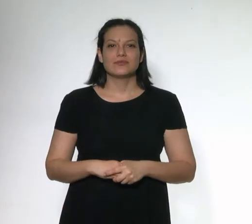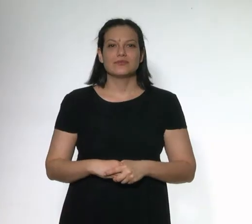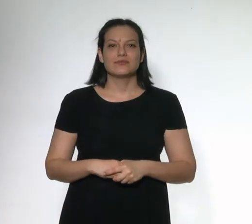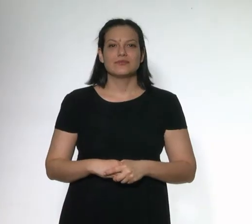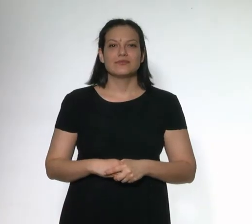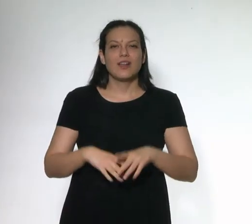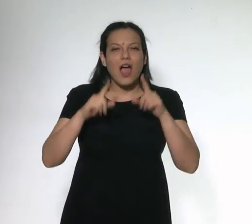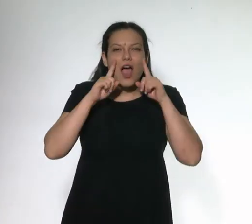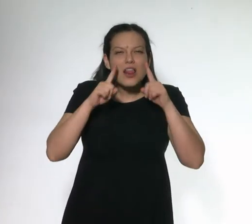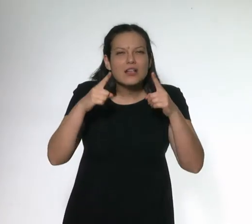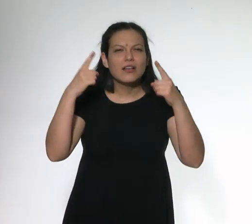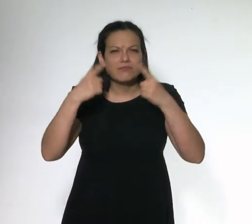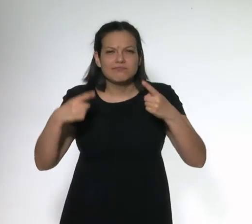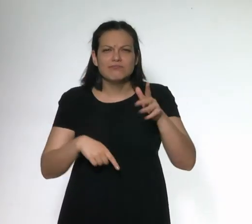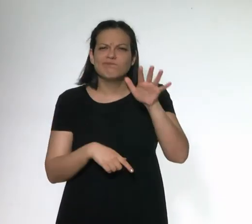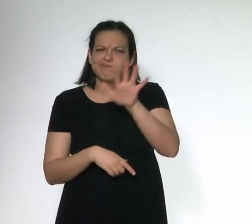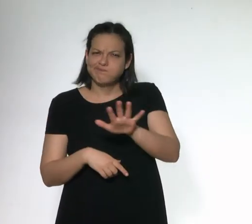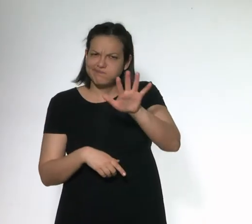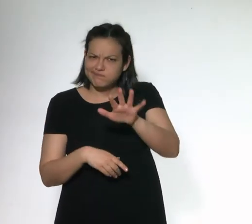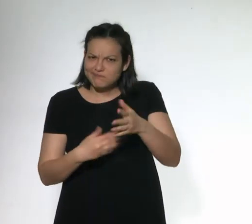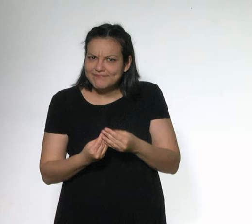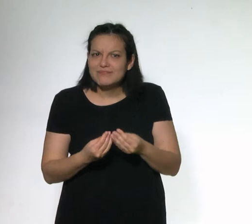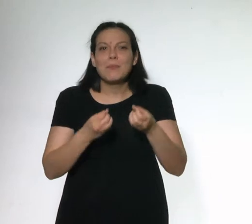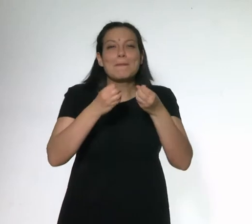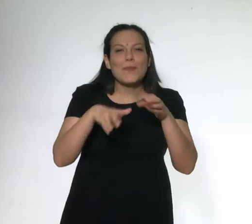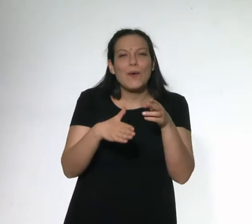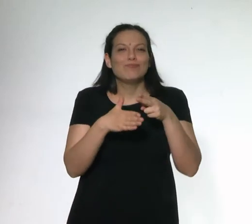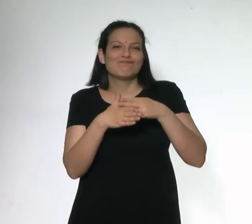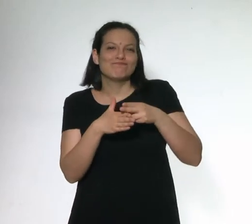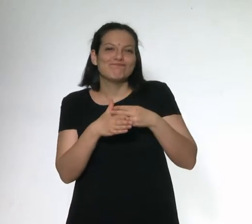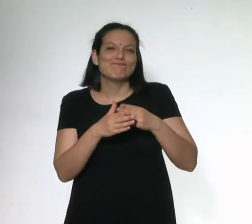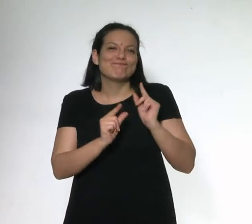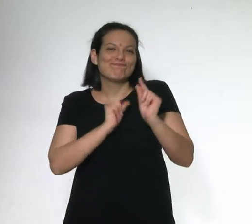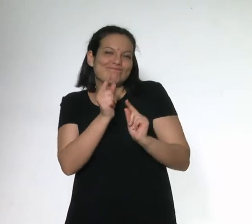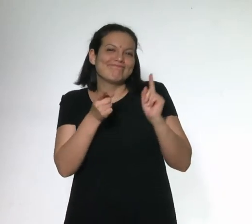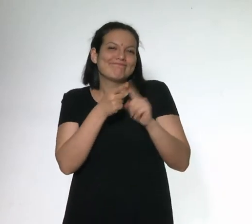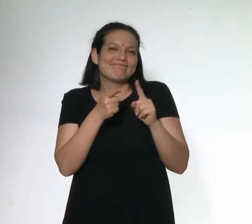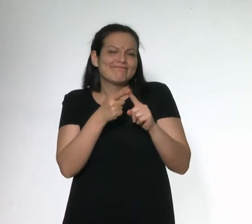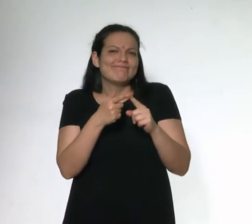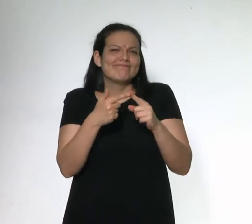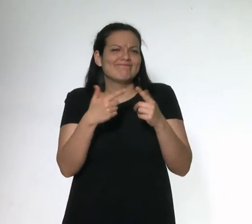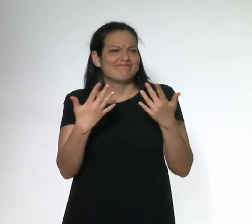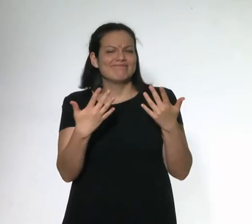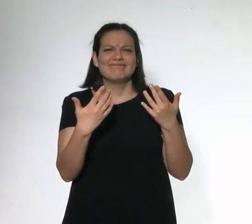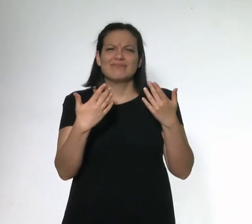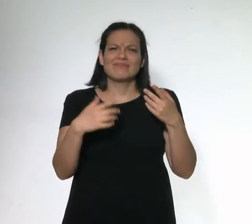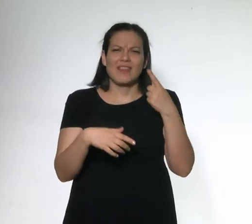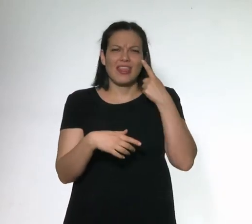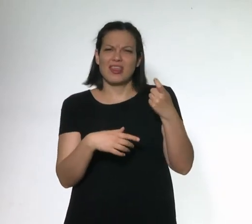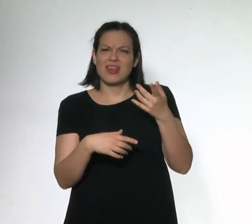Señales de alerta. Cuando empezamos un noviazgo, podemos notar cosas que no están bien,